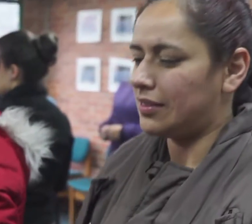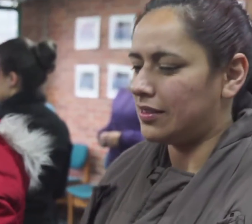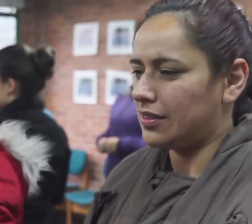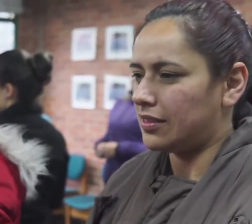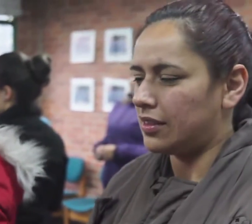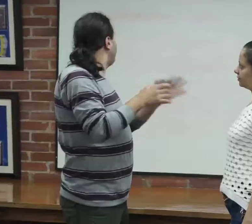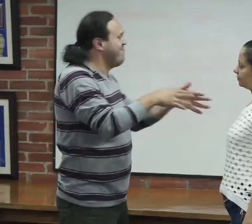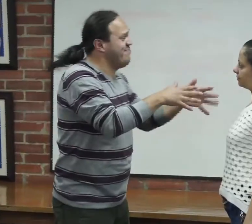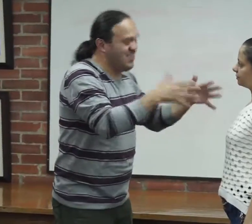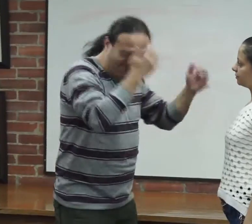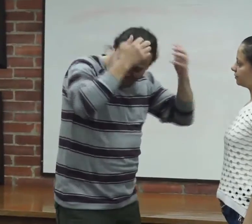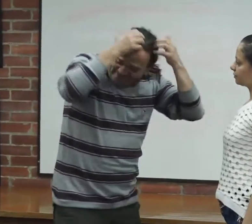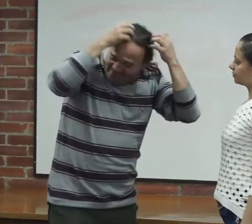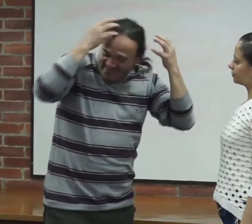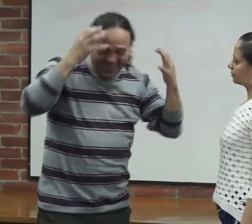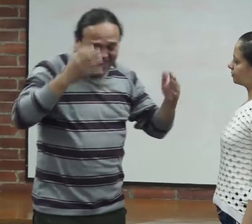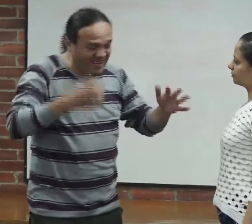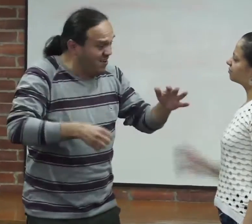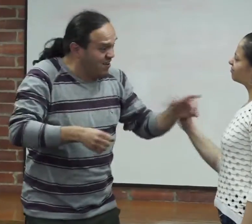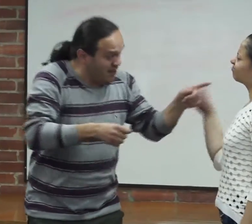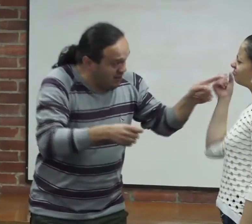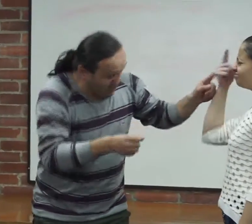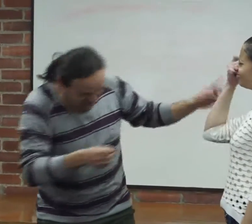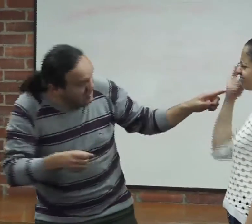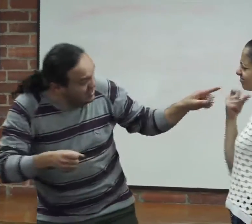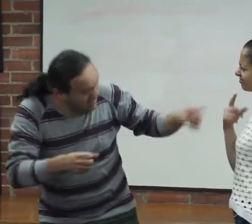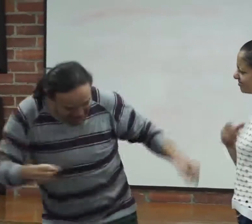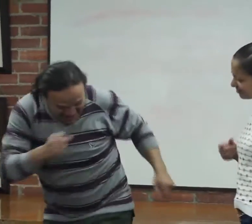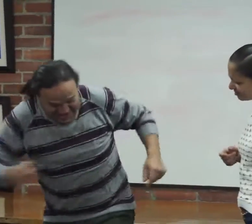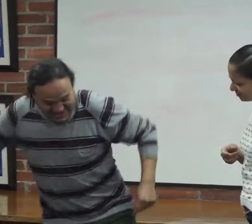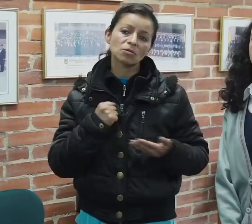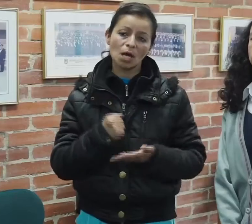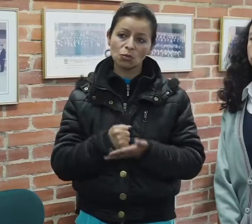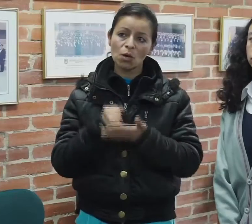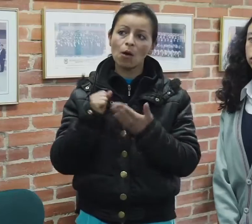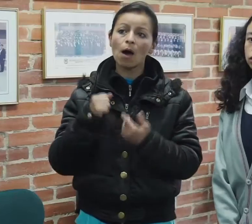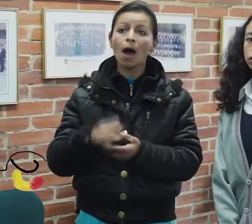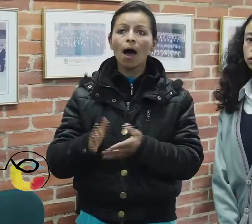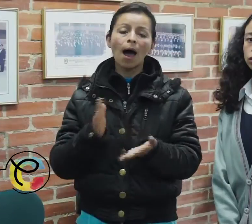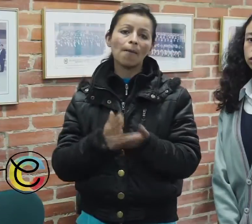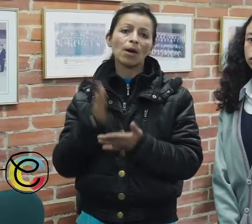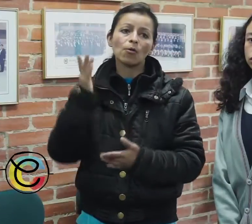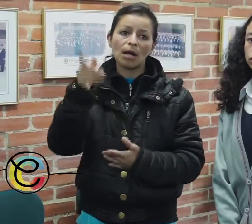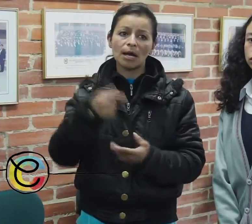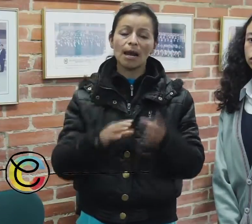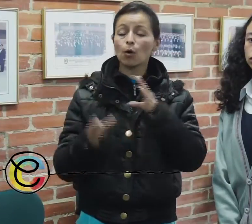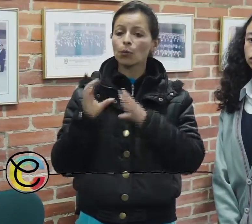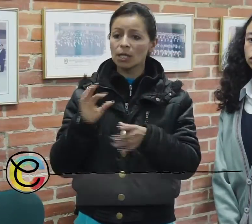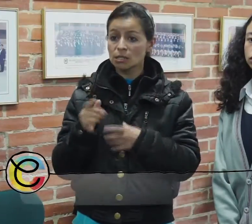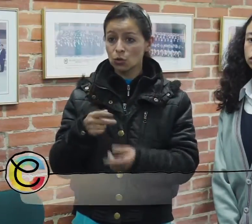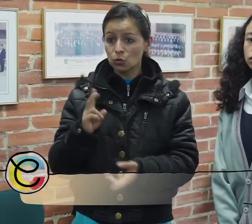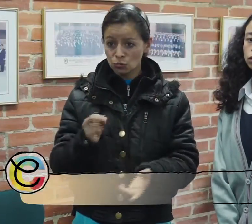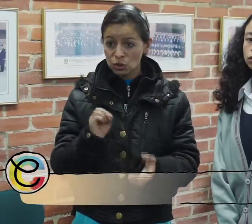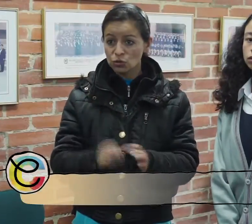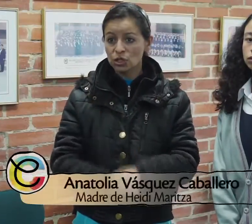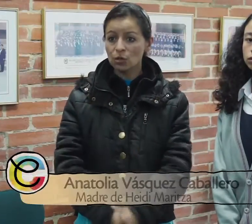niños. Ese respaldo es muy excelente porque nos ha ayudado a mejorar la comunicación con nuestros hijos.